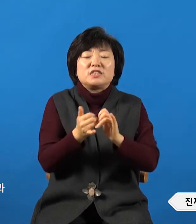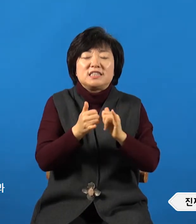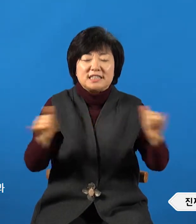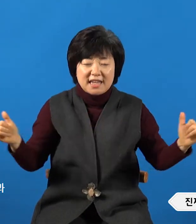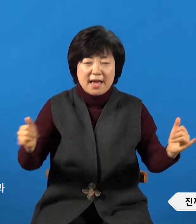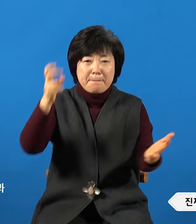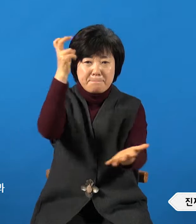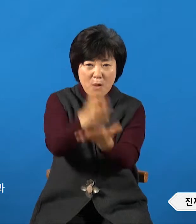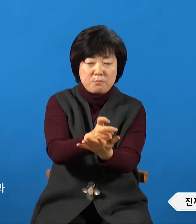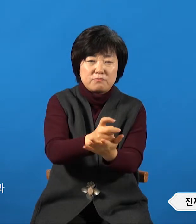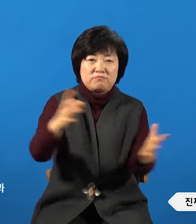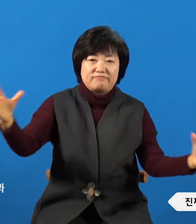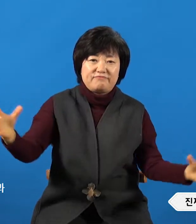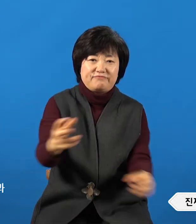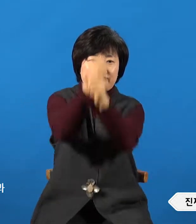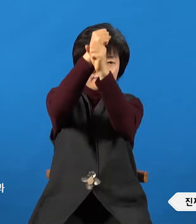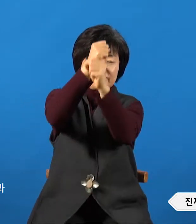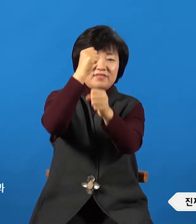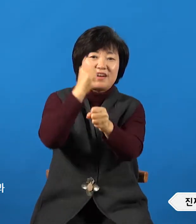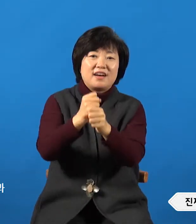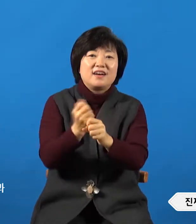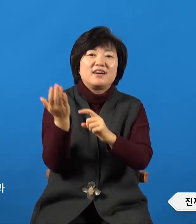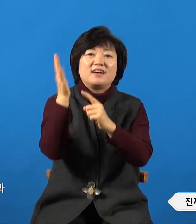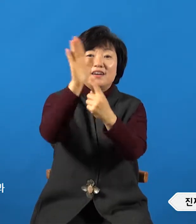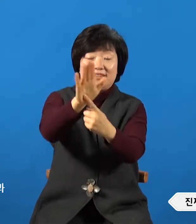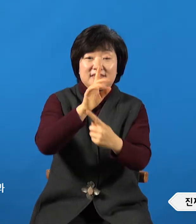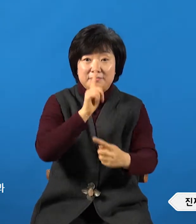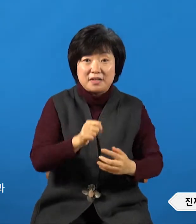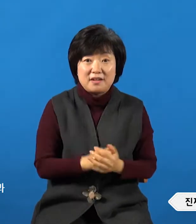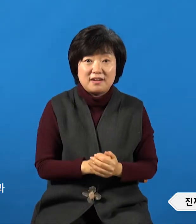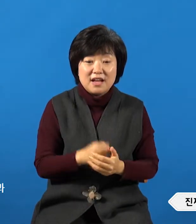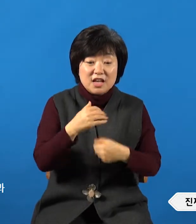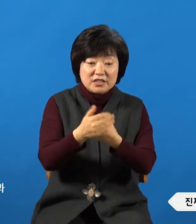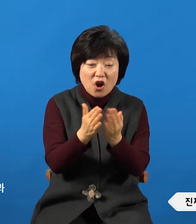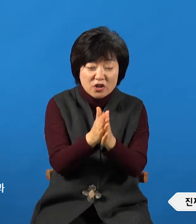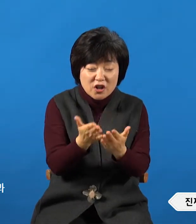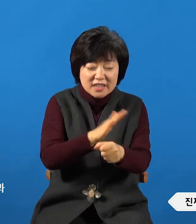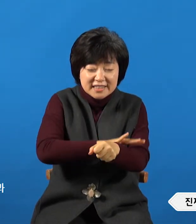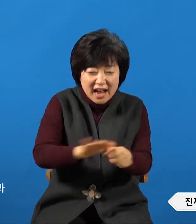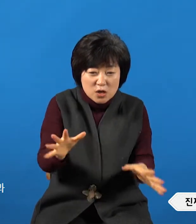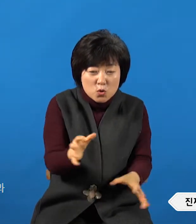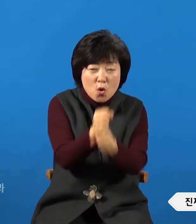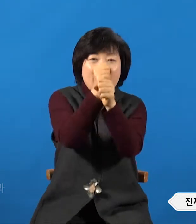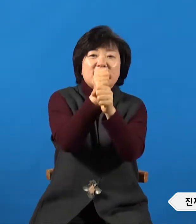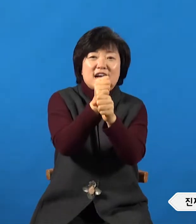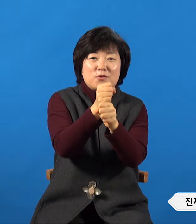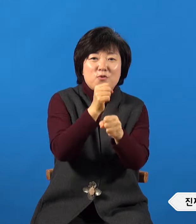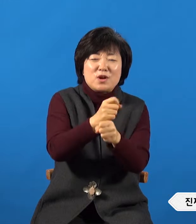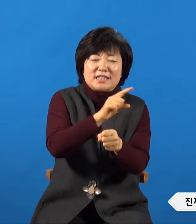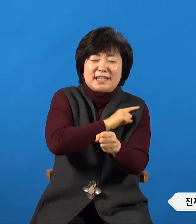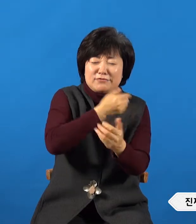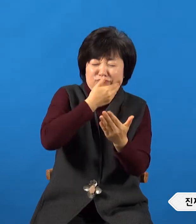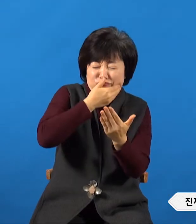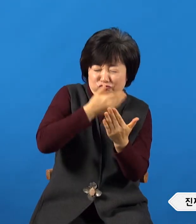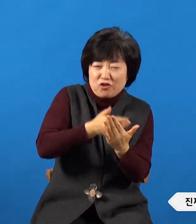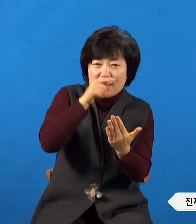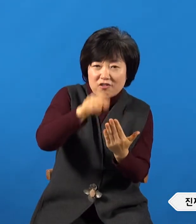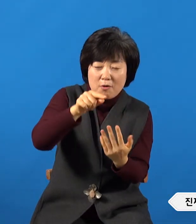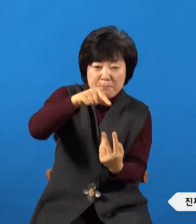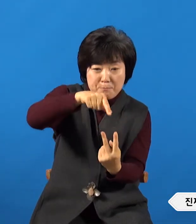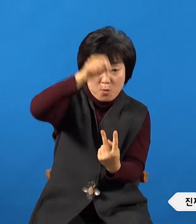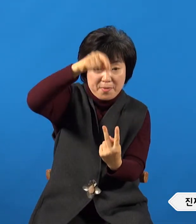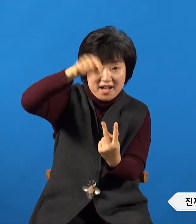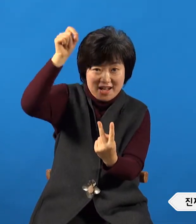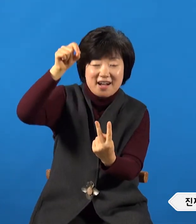똑같은 표현입니다. 성경 전체에 가장 중요한 것이다. 성경을 잘 요약하고 제일 중요한 것을